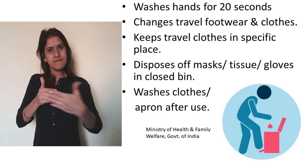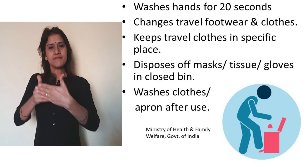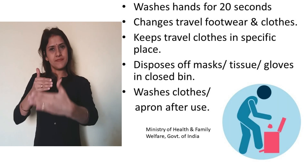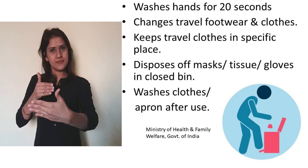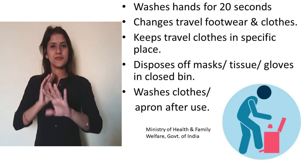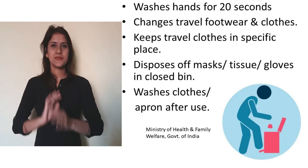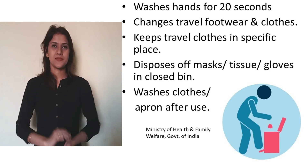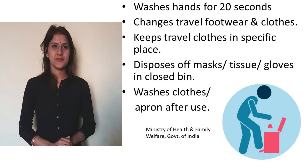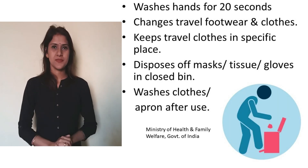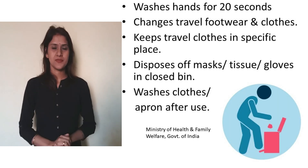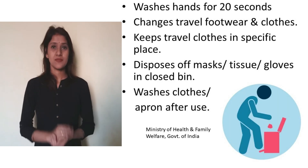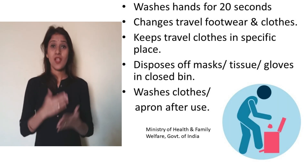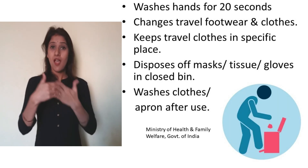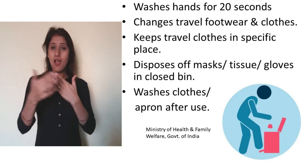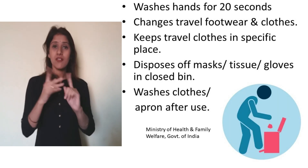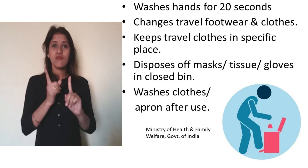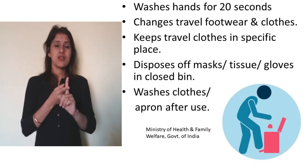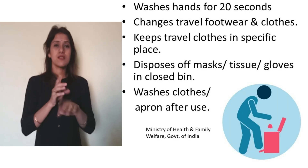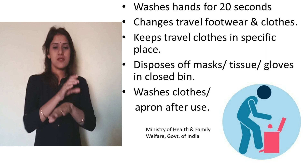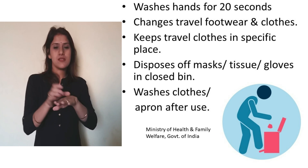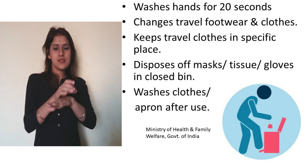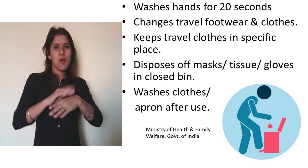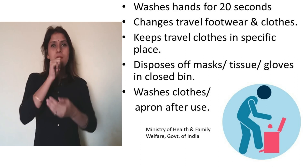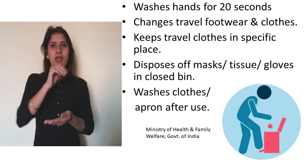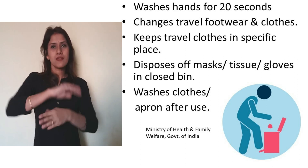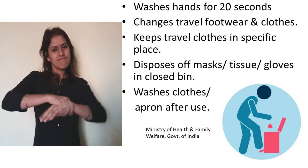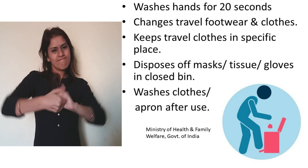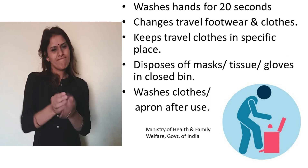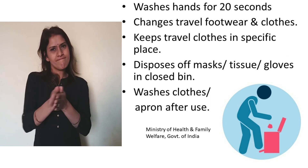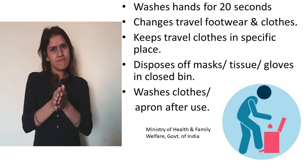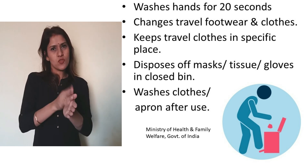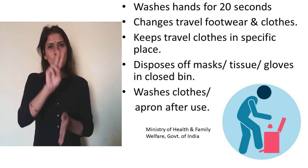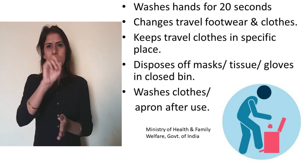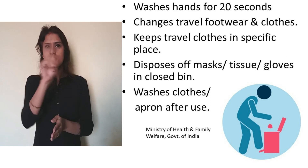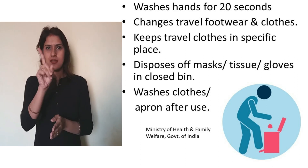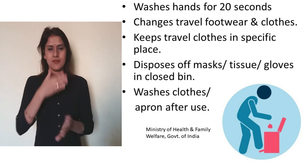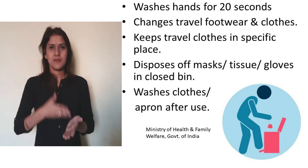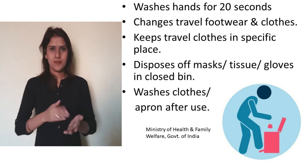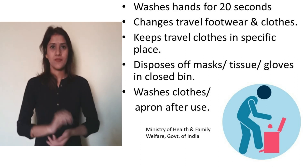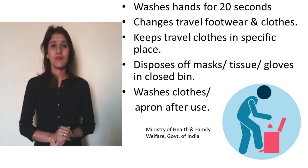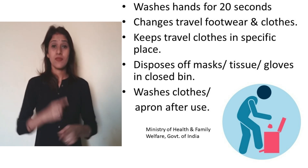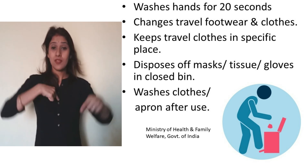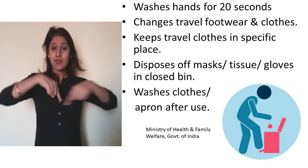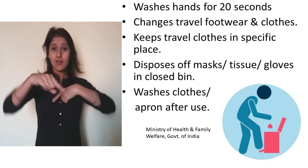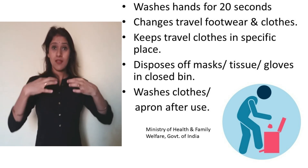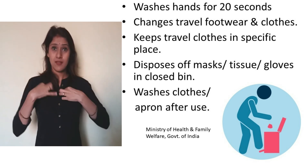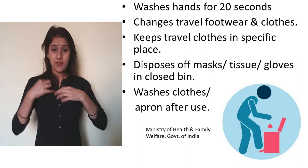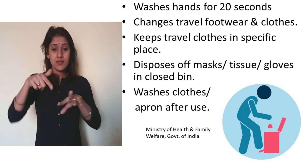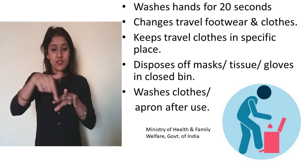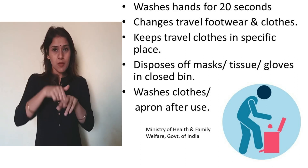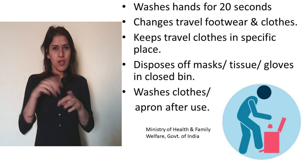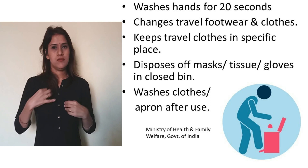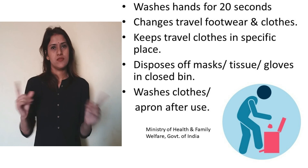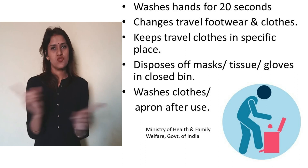रखें। हाथों को साबुन और पानी से 20 सेकंड तक रगड़ कर धोएं। यात्रा के दौरान पहने कपड़े व